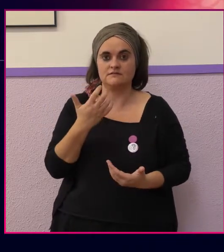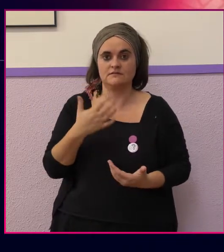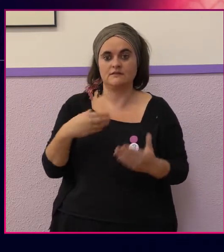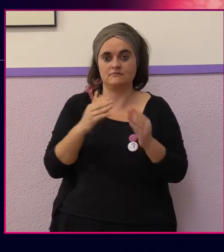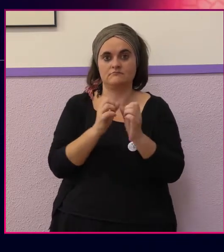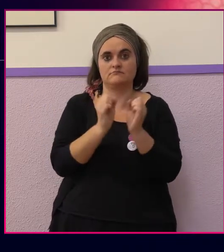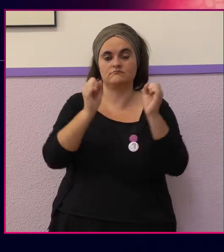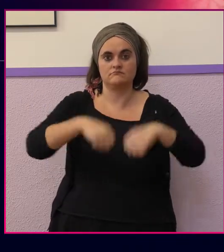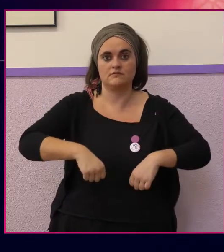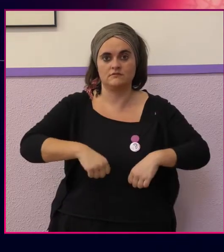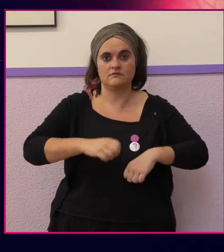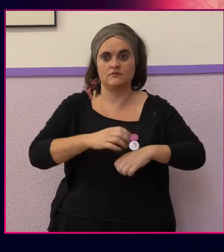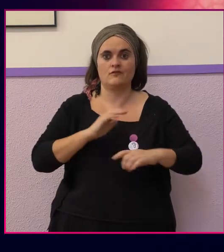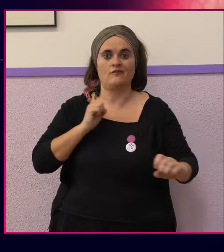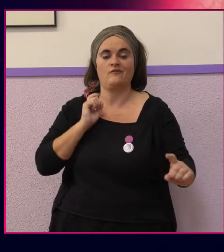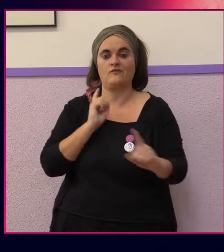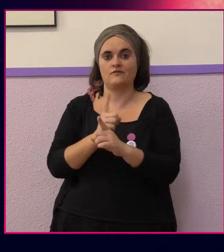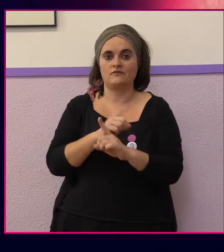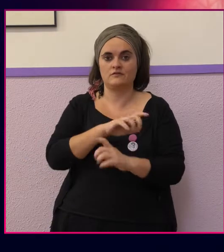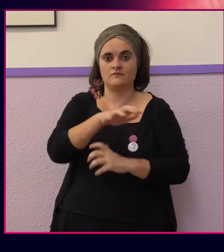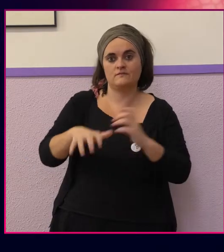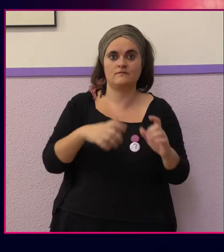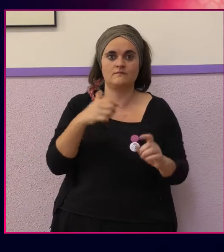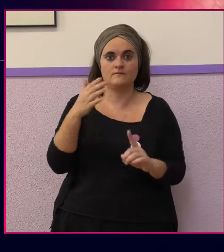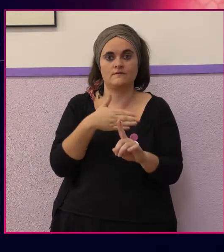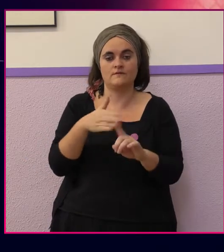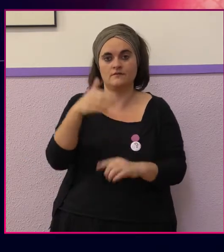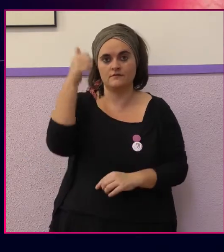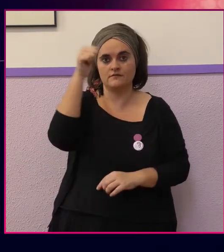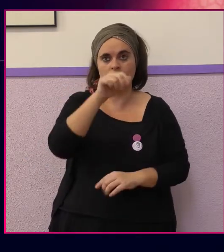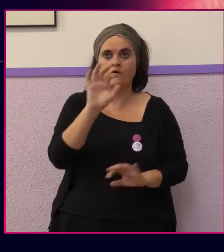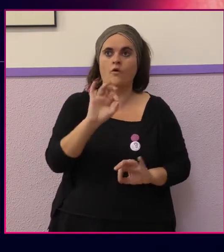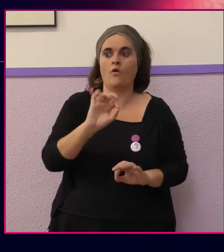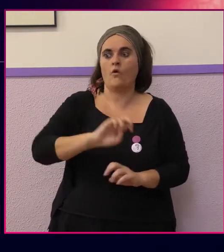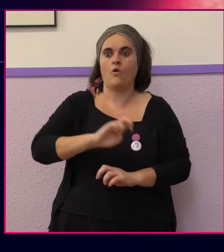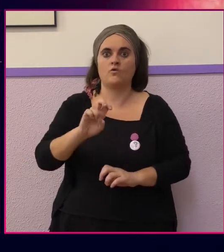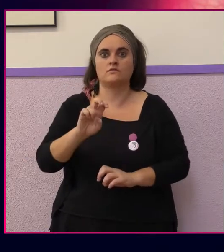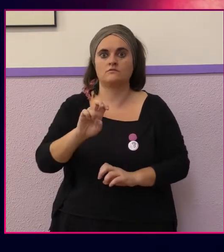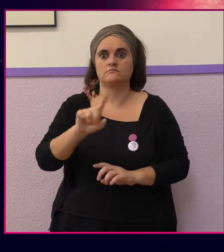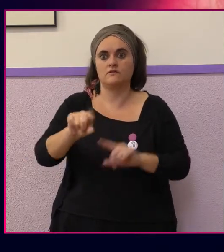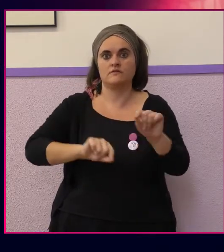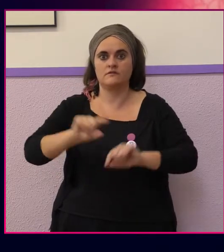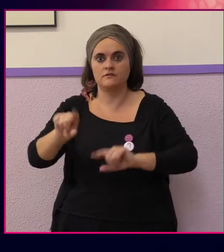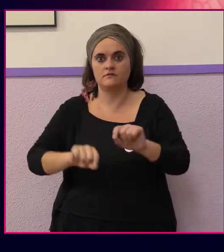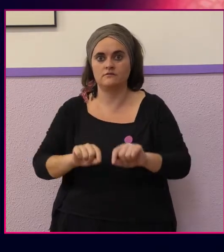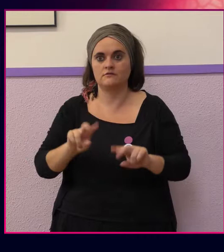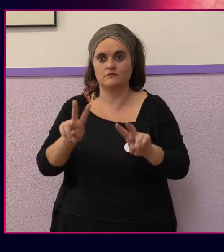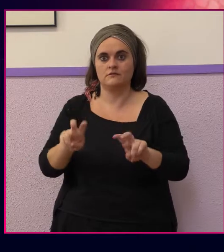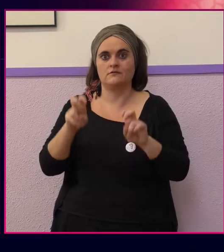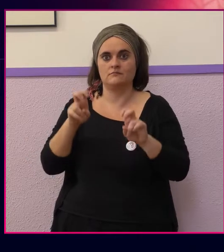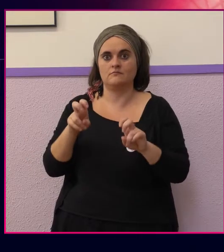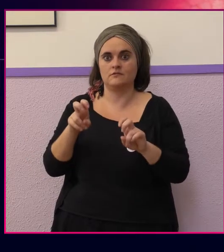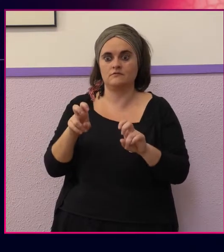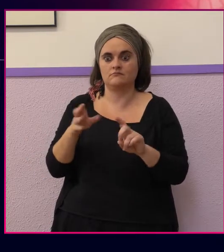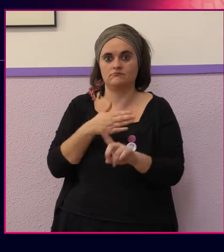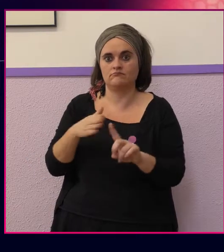indarkeria ezabatzera bideratutako edozein neurriren osaketa, instituzioek mugimendu